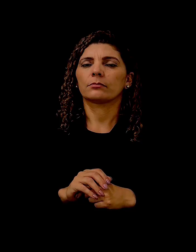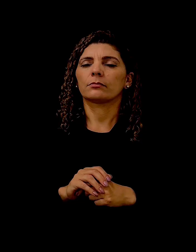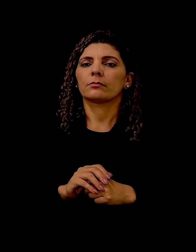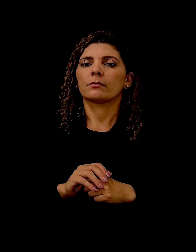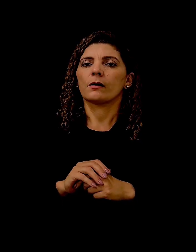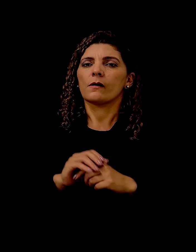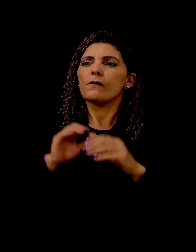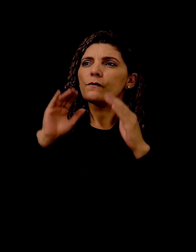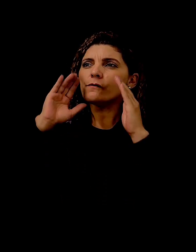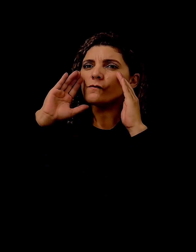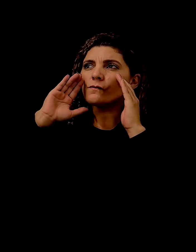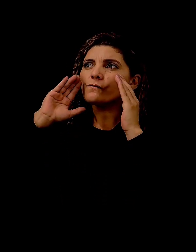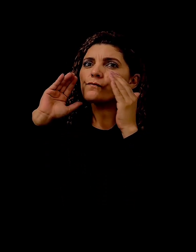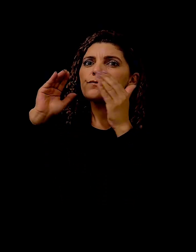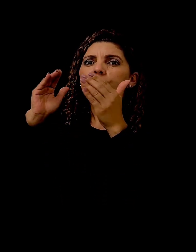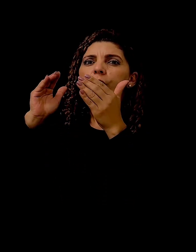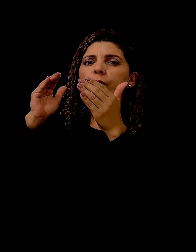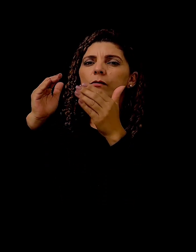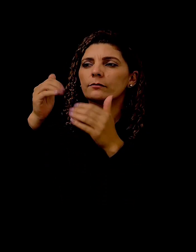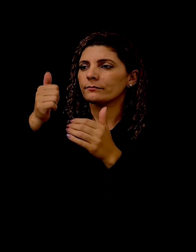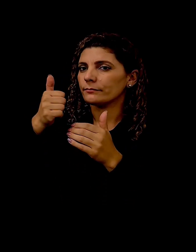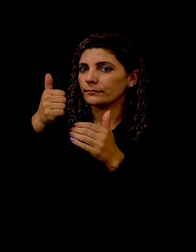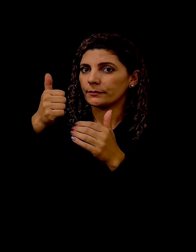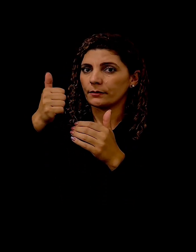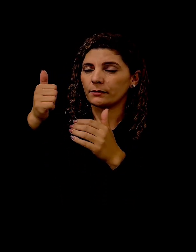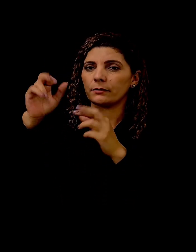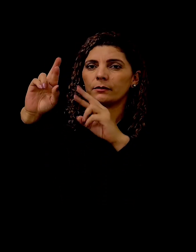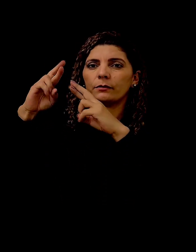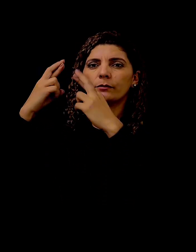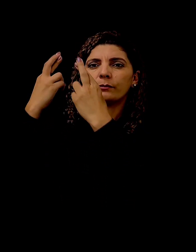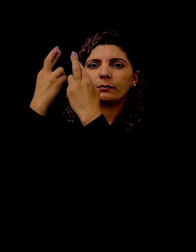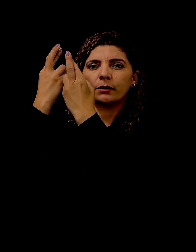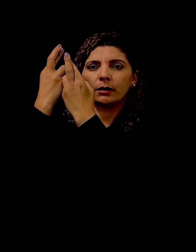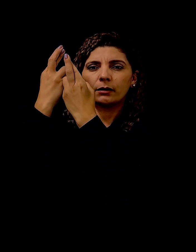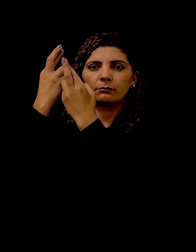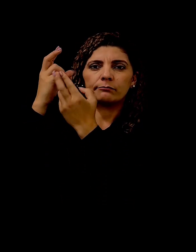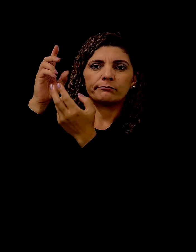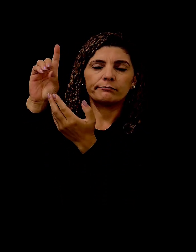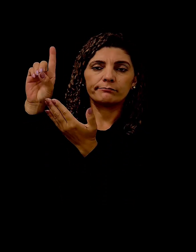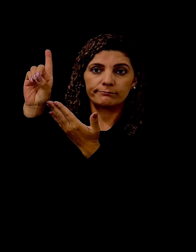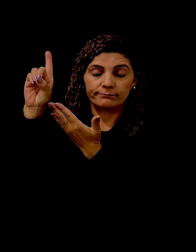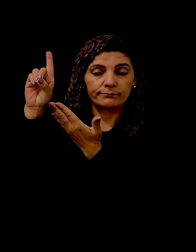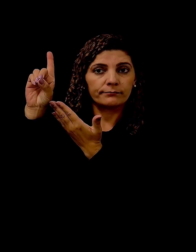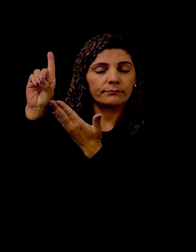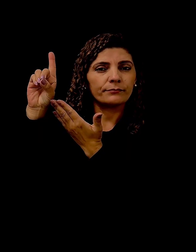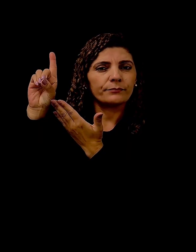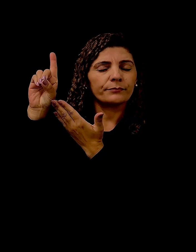buscai primeiro o reino de Deus